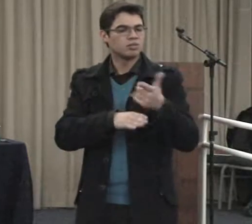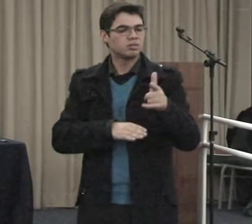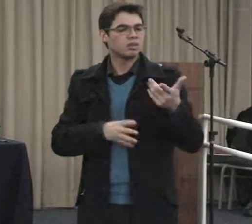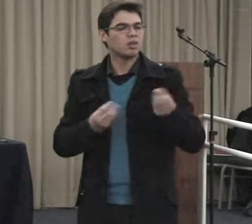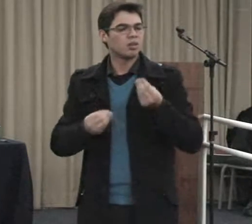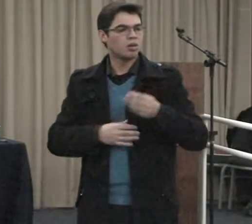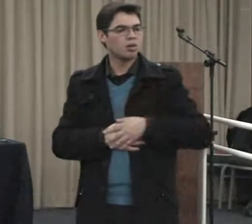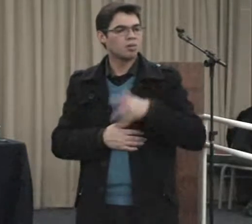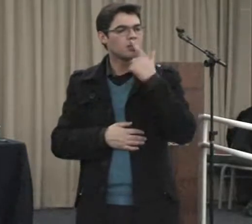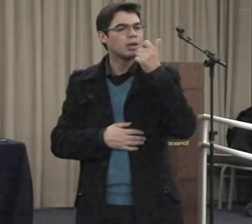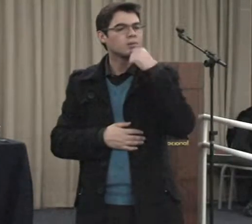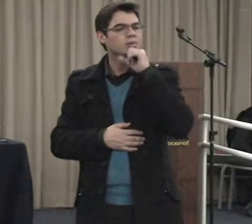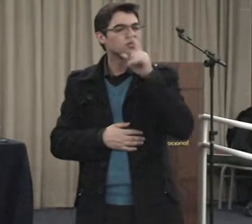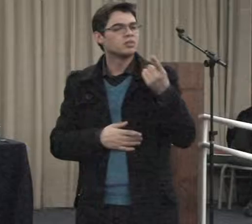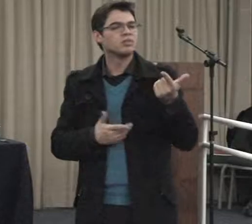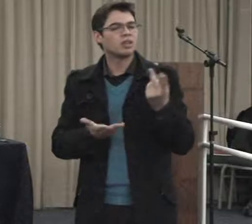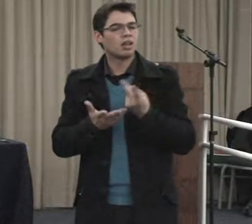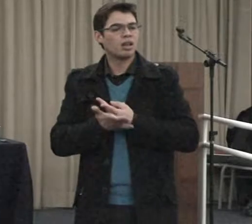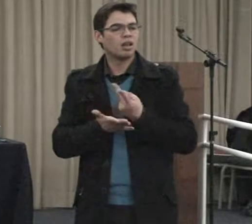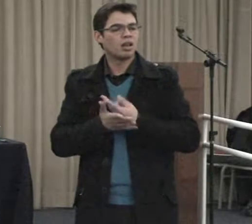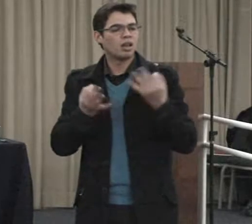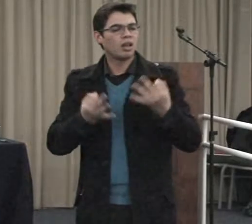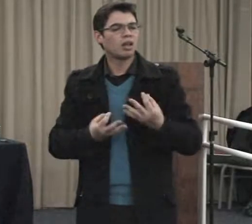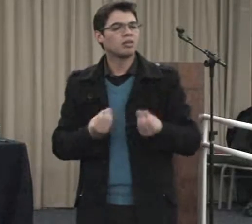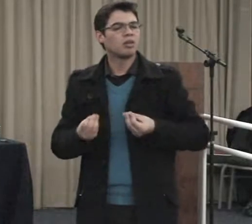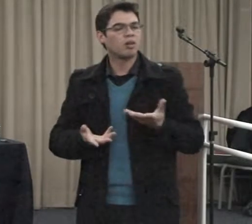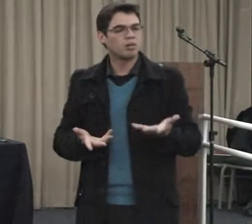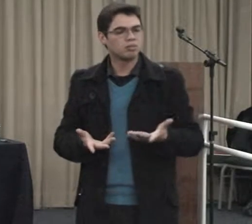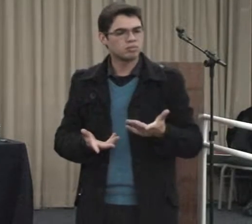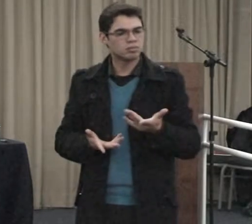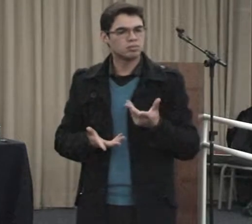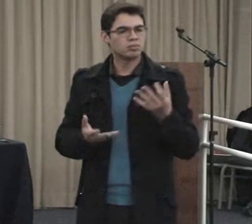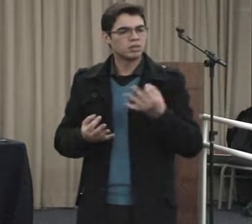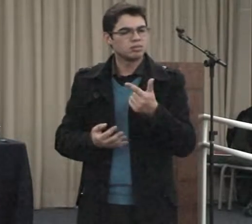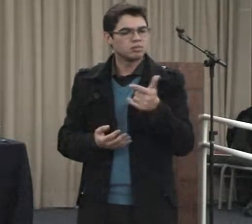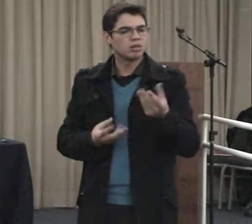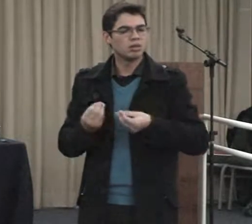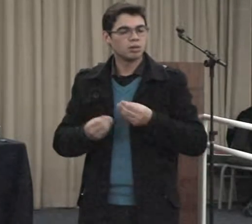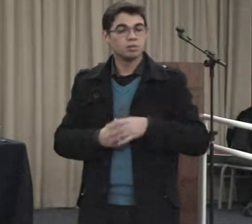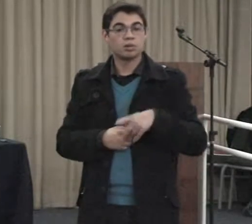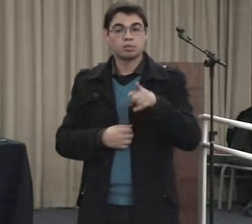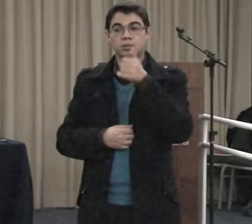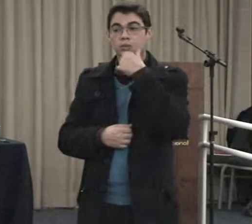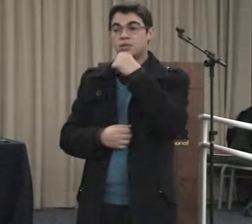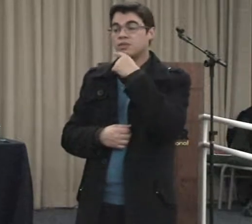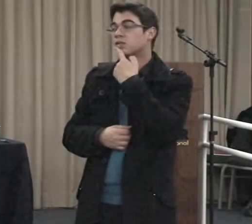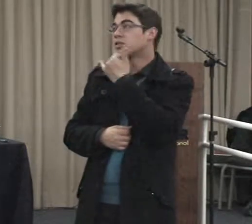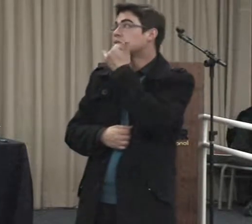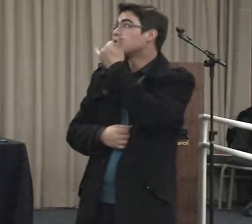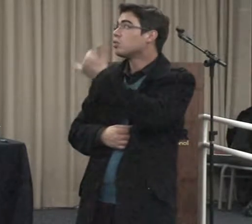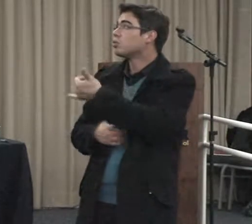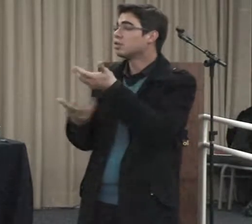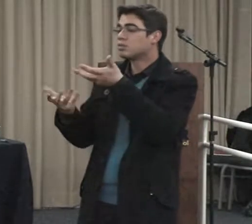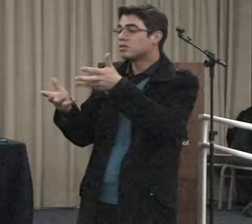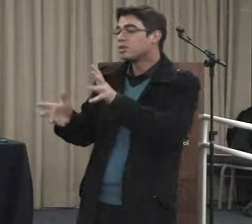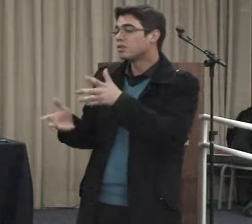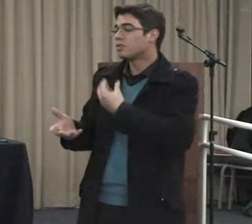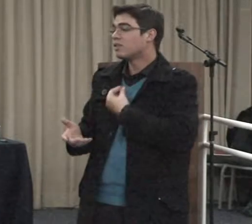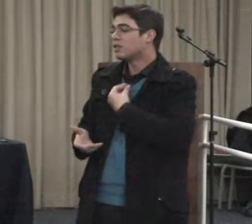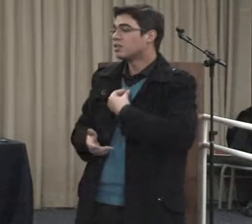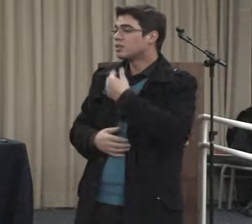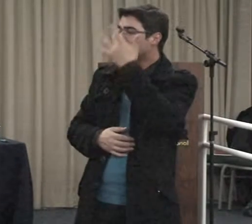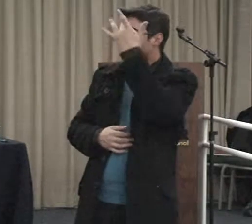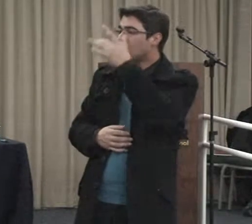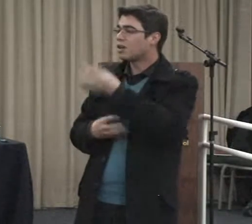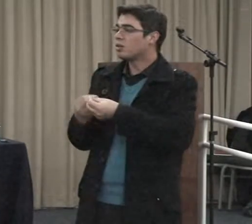dizendo, ele... Difícil, não, não é o que queríamos para a nossa vida. E estamos fazendo o possível para mudar. não sabe como